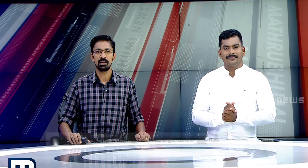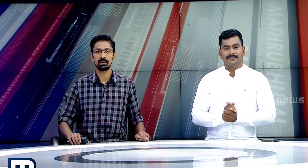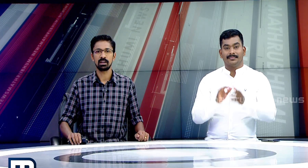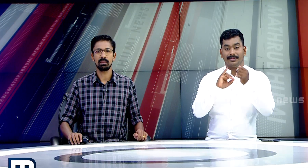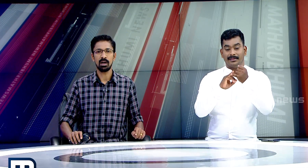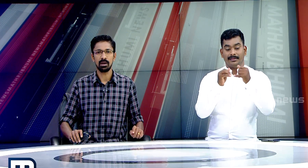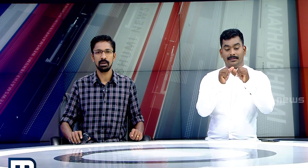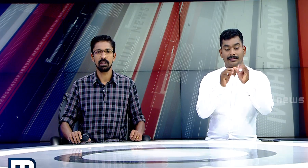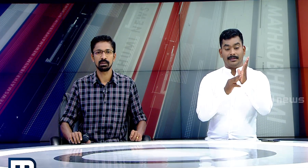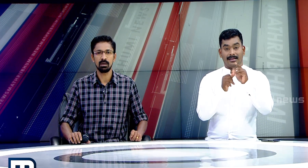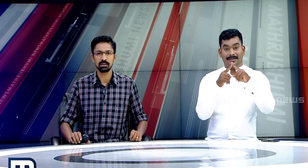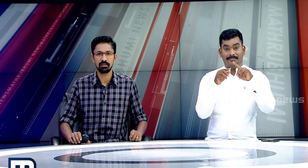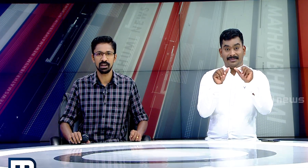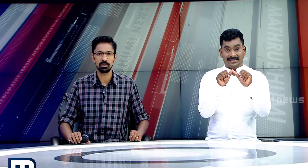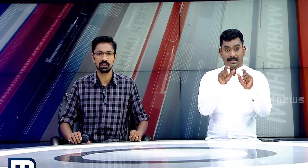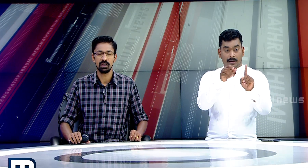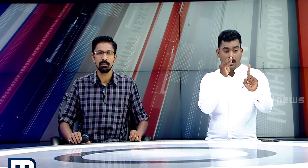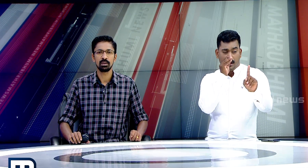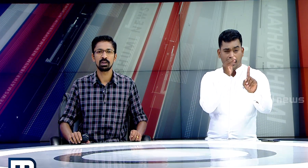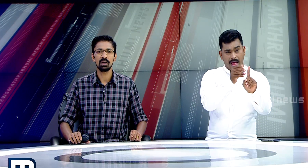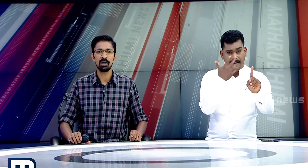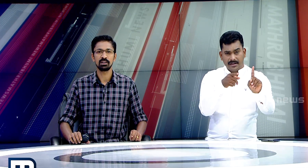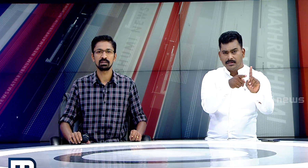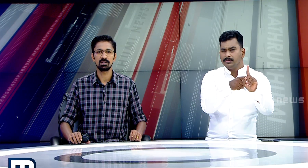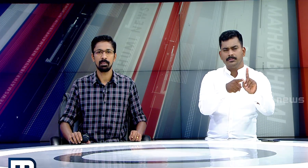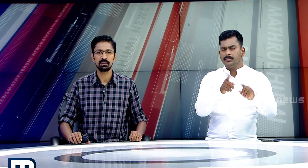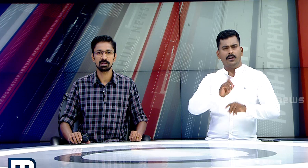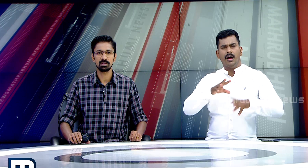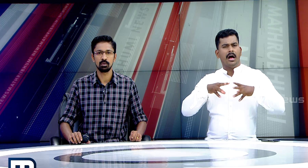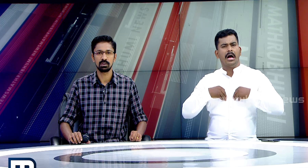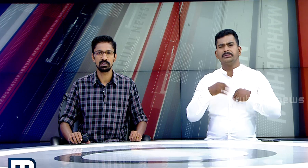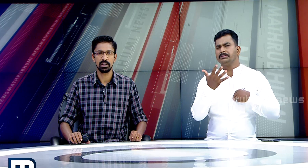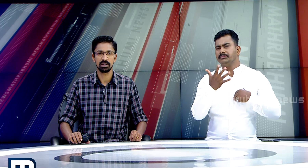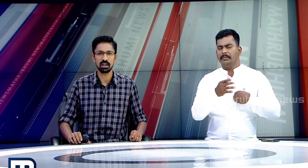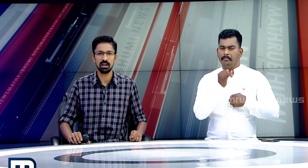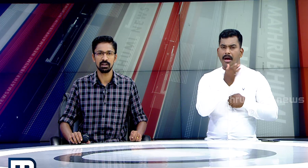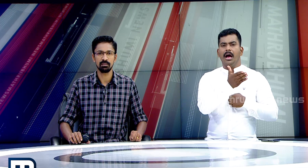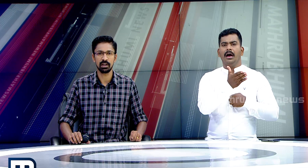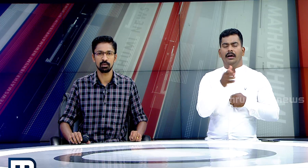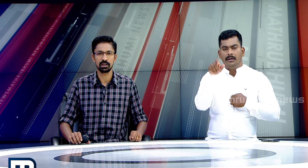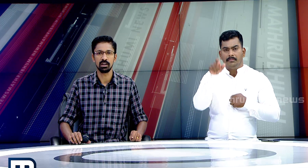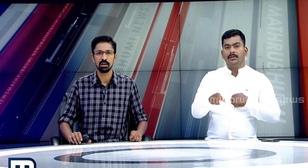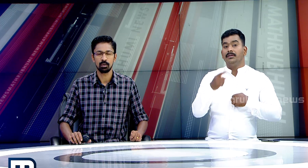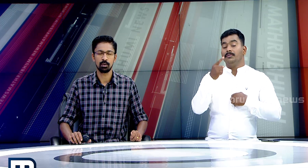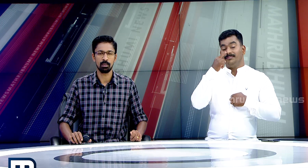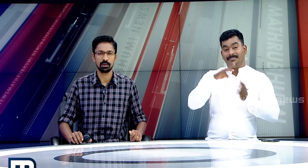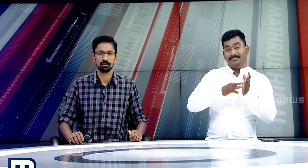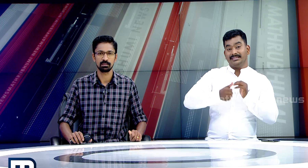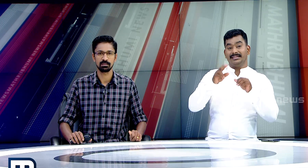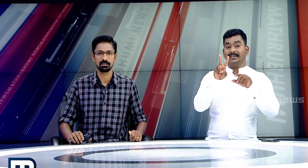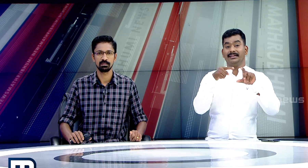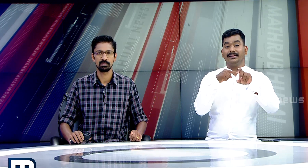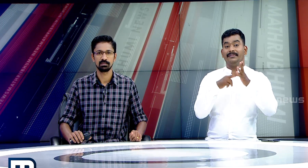സംസ്ഥാന നേതാവിൻ്റെ പ്രതികരണം അപലപനീയമെന്ന മന്ത്രി വീണ ജോർജ്ജ്. പെൺകുട്ടികളെ മാറ്റി നിർത്തുന്നത് പരിഷ്കൃത സമൂഹത്തിന് ചേരുന്നതല്ല എന്നും വീണ ജോർജ്ജ് കോഴിക്കോട്